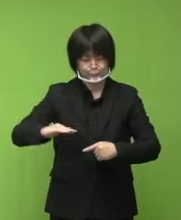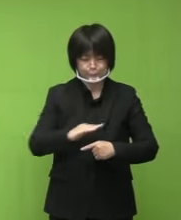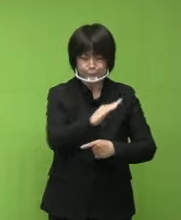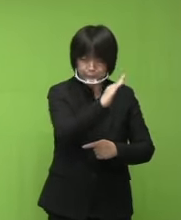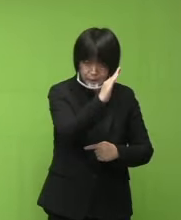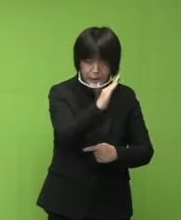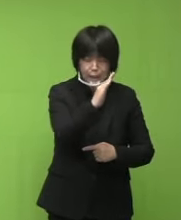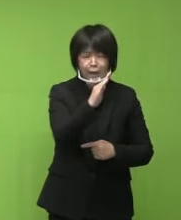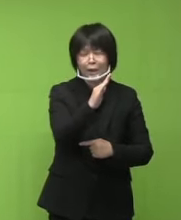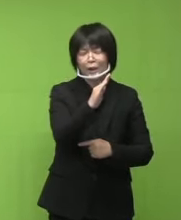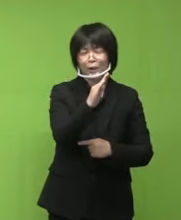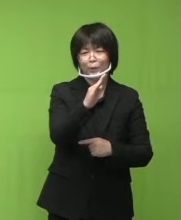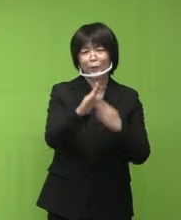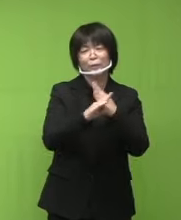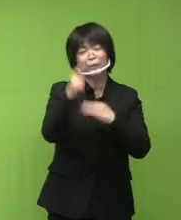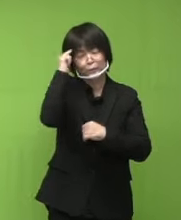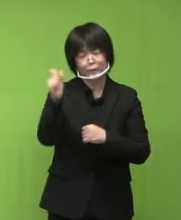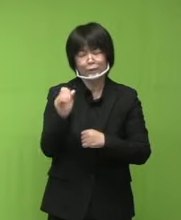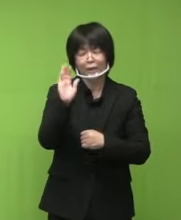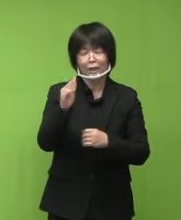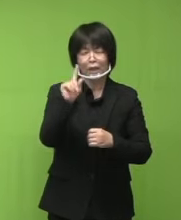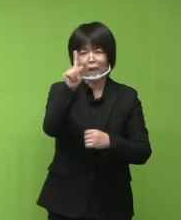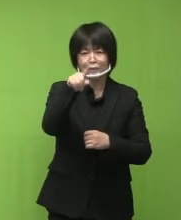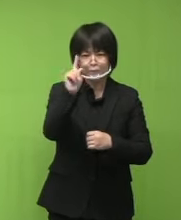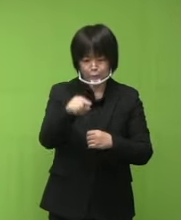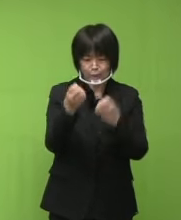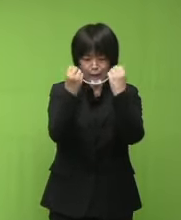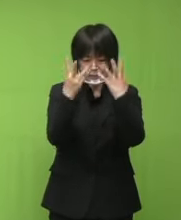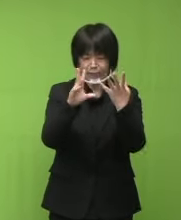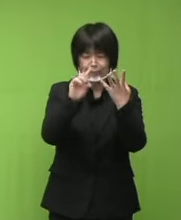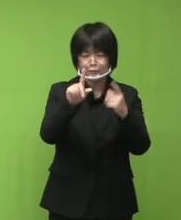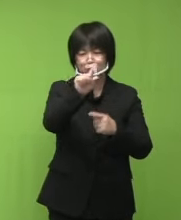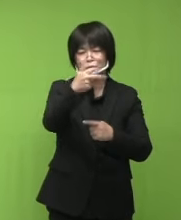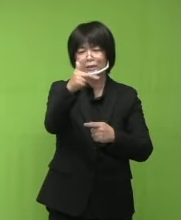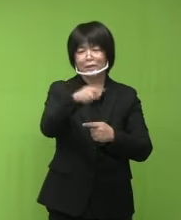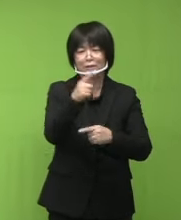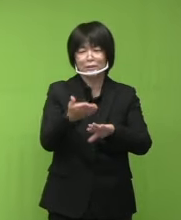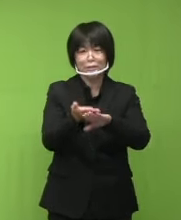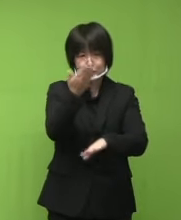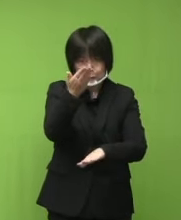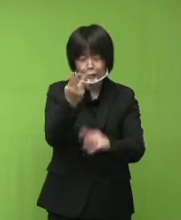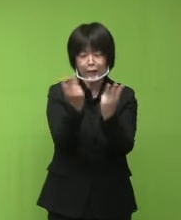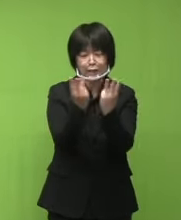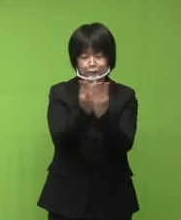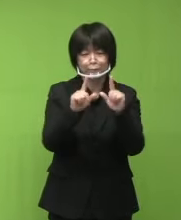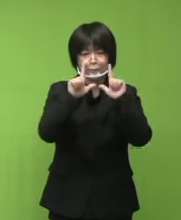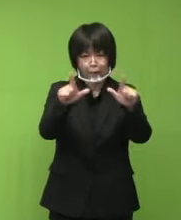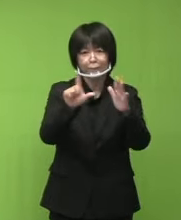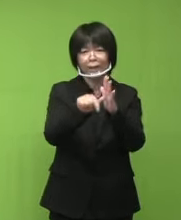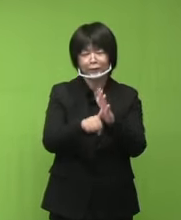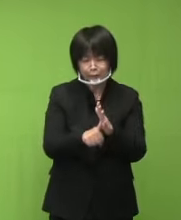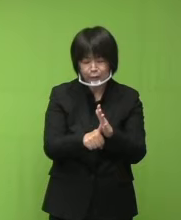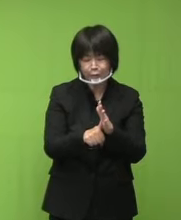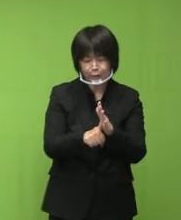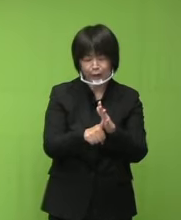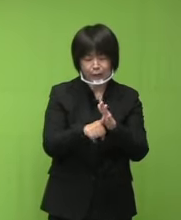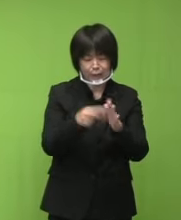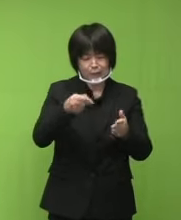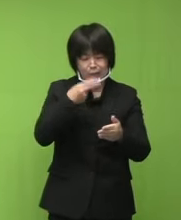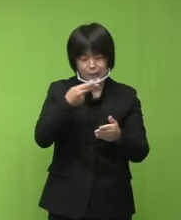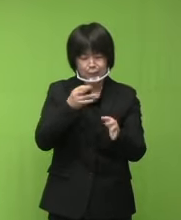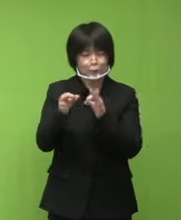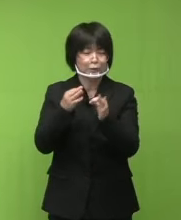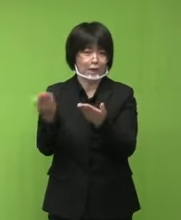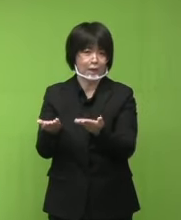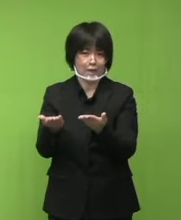ません。明日も新規感染者が17人以上となる場合は、直ちに飲食店への